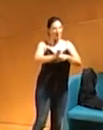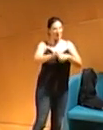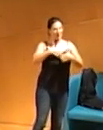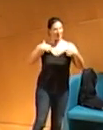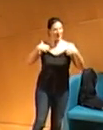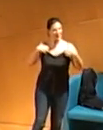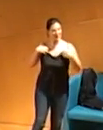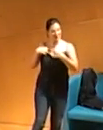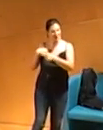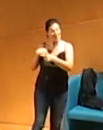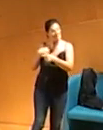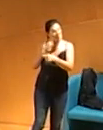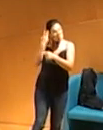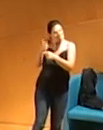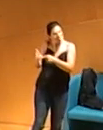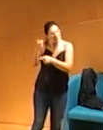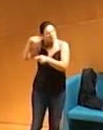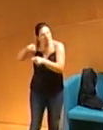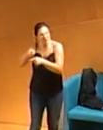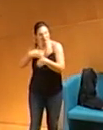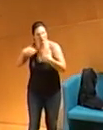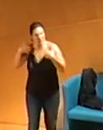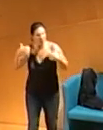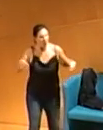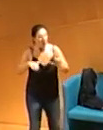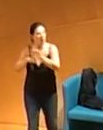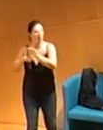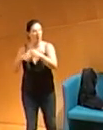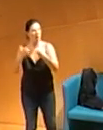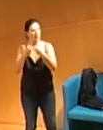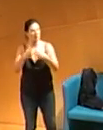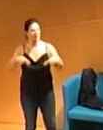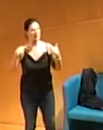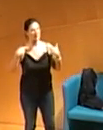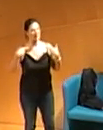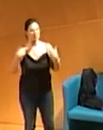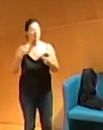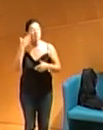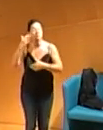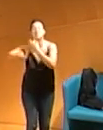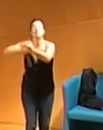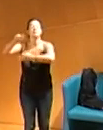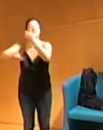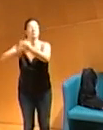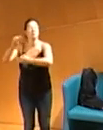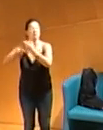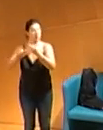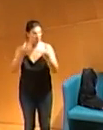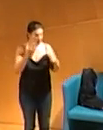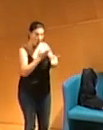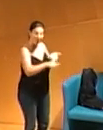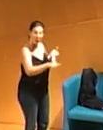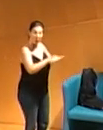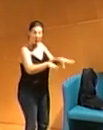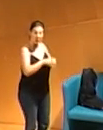j'étaye aussi ce qu'ils disent de notre parole. C'est-à-dire qu'ils ne peuvent pas parler sans nous, et nous, on ne peut pas parler sans eux. Et